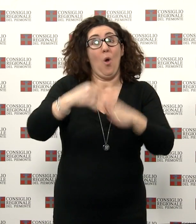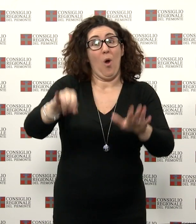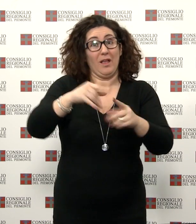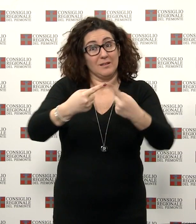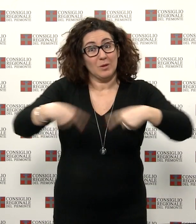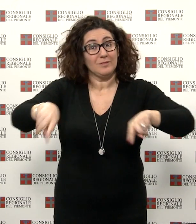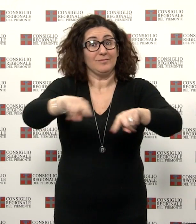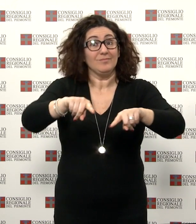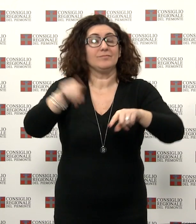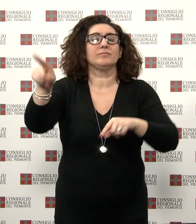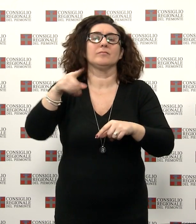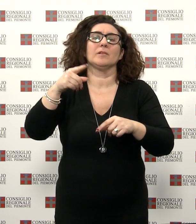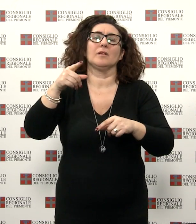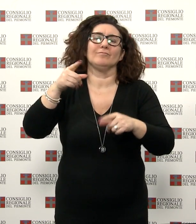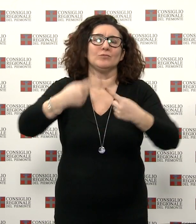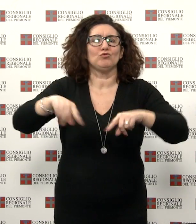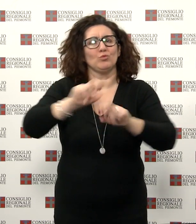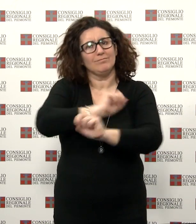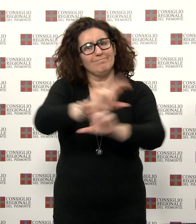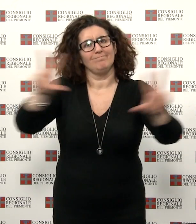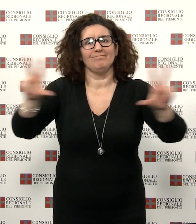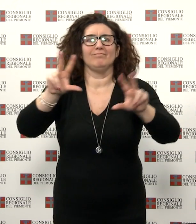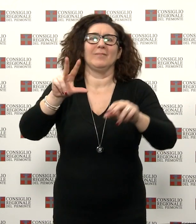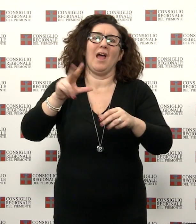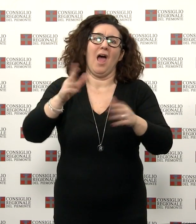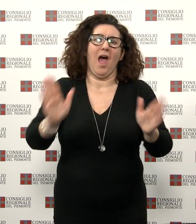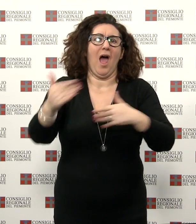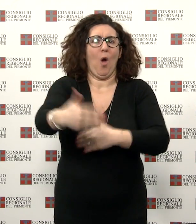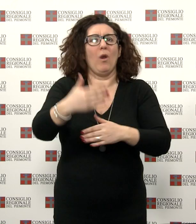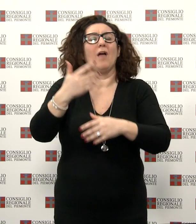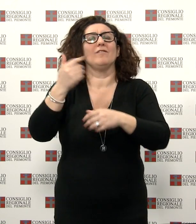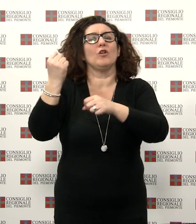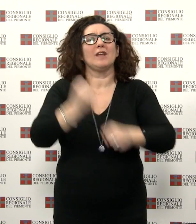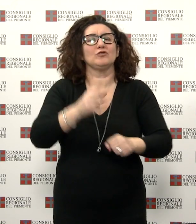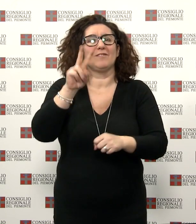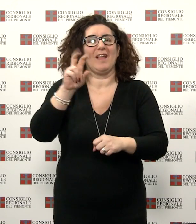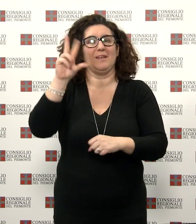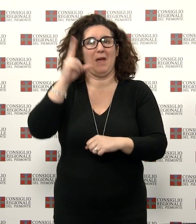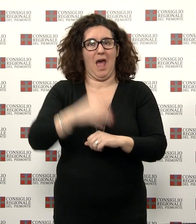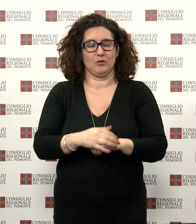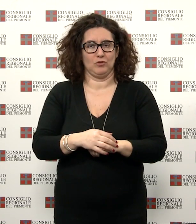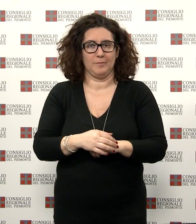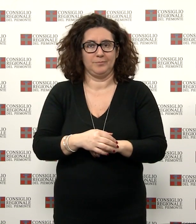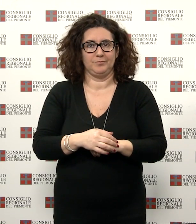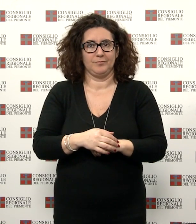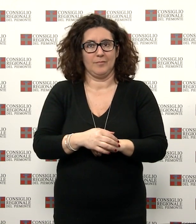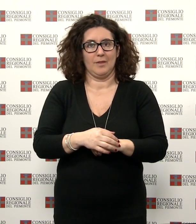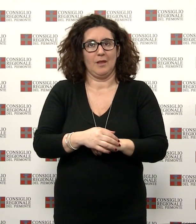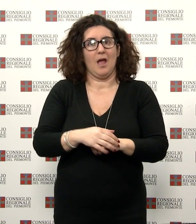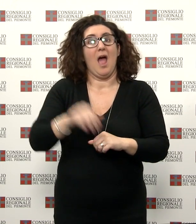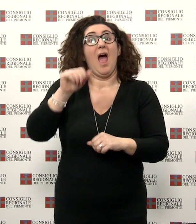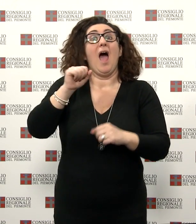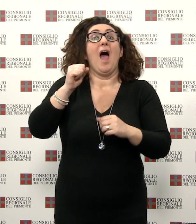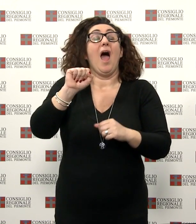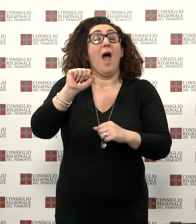una comunicazione all'aula sulla fondazione xx marzo in copertina completare la mappatura dell'amianto di origine